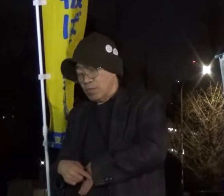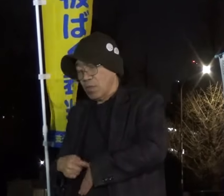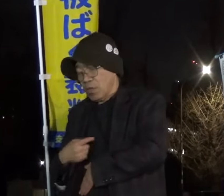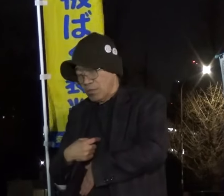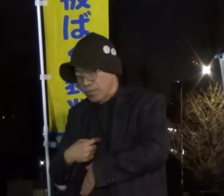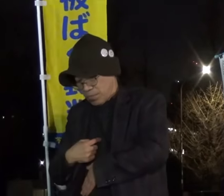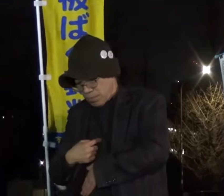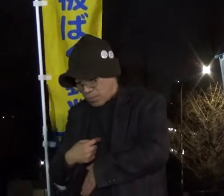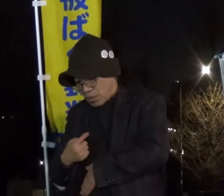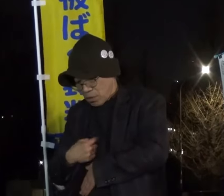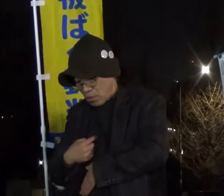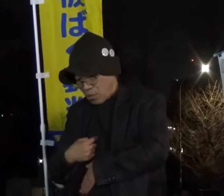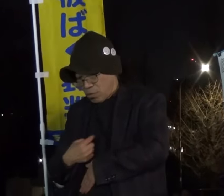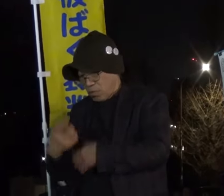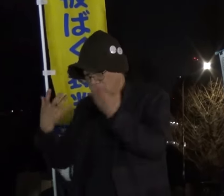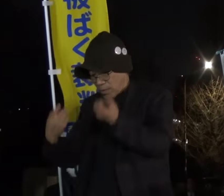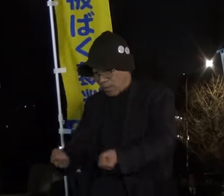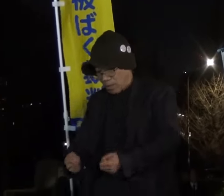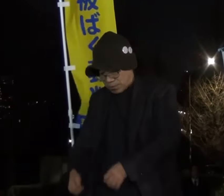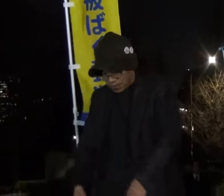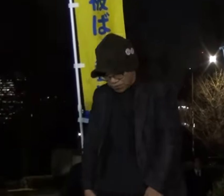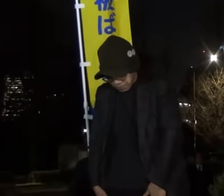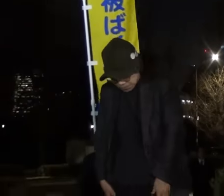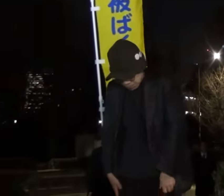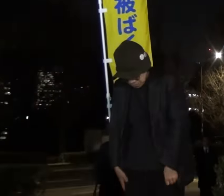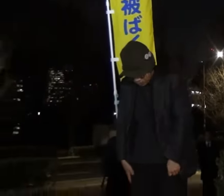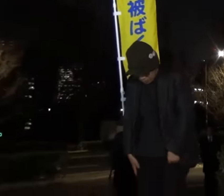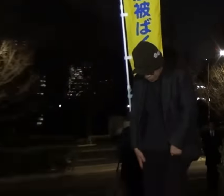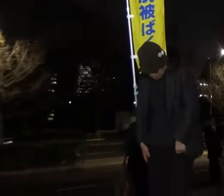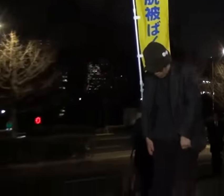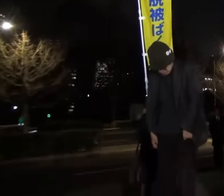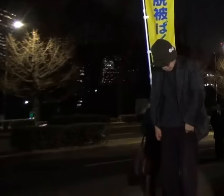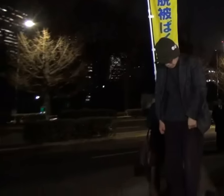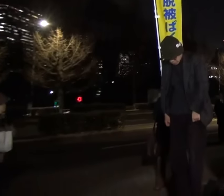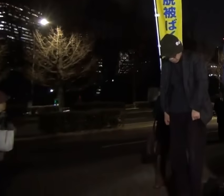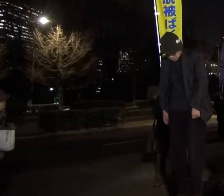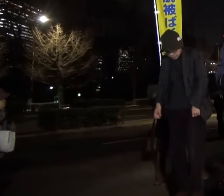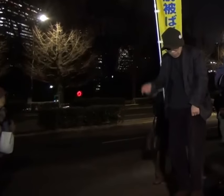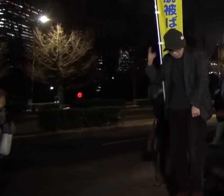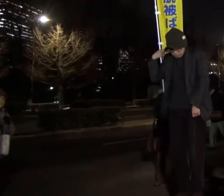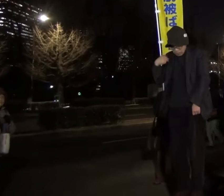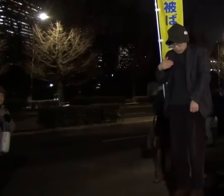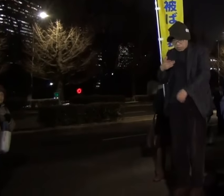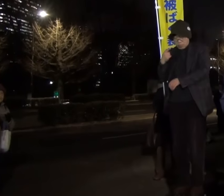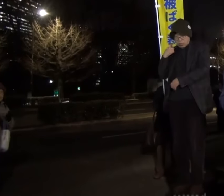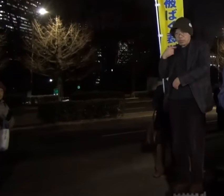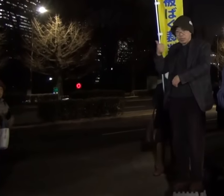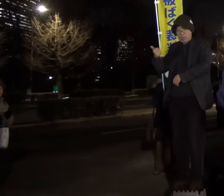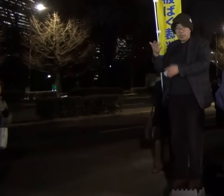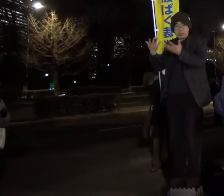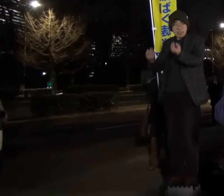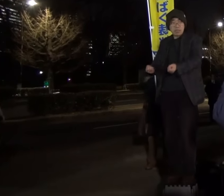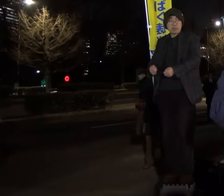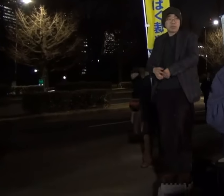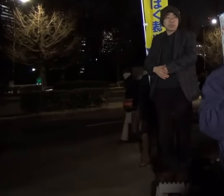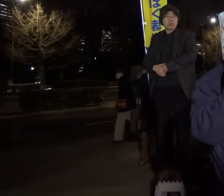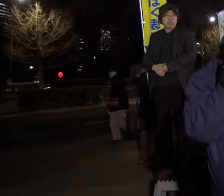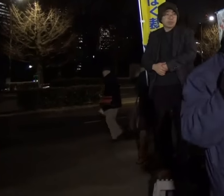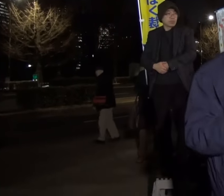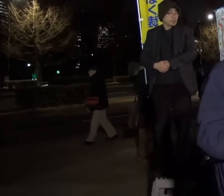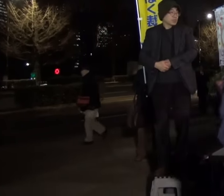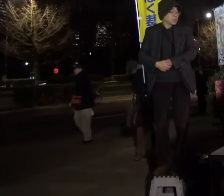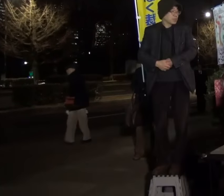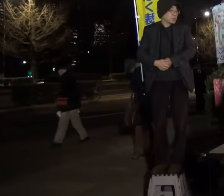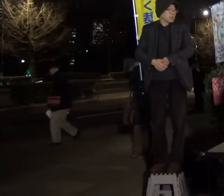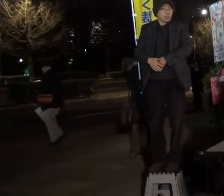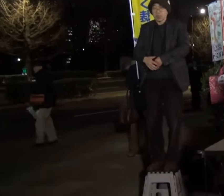ります。 ありがとうございました。お父さんのお父さんでした。ではでは皆さん、だいぶ人が集ま